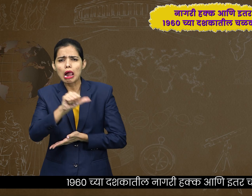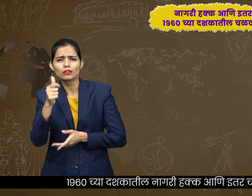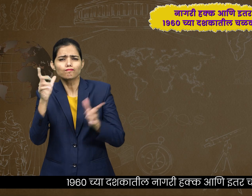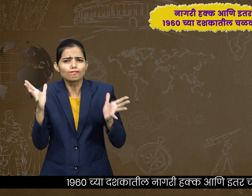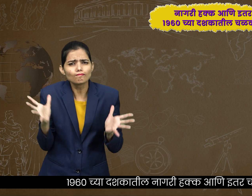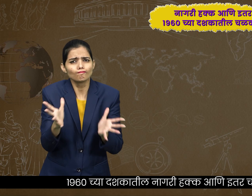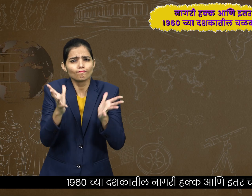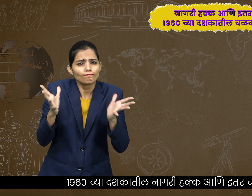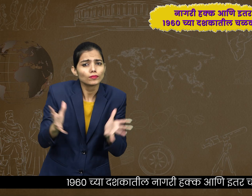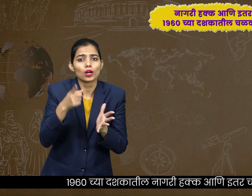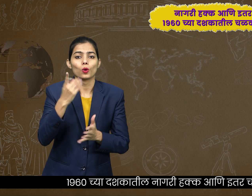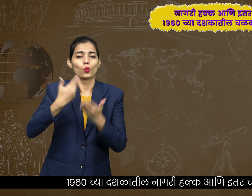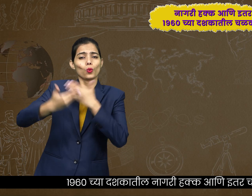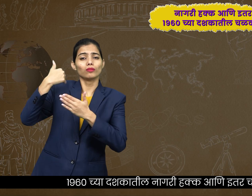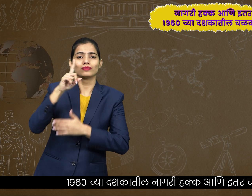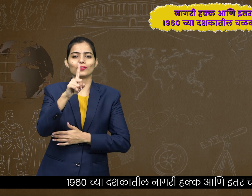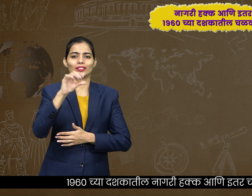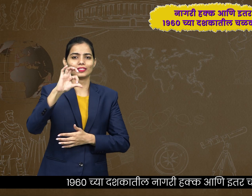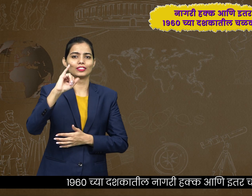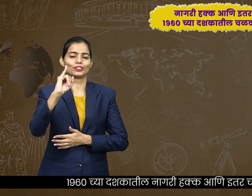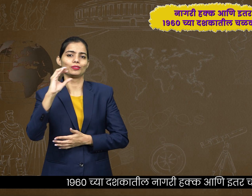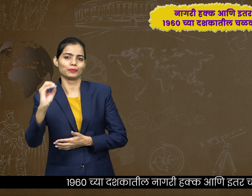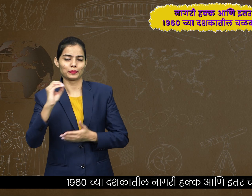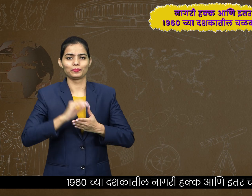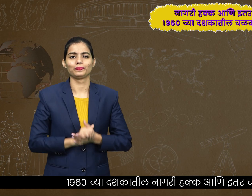1960च्या दशकातील नागरी हक्क आणि इतर चळवळी.